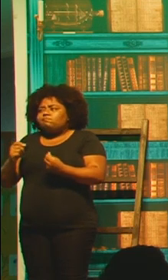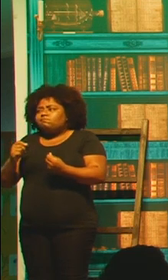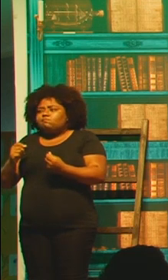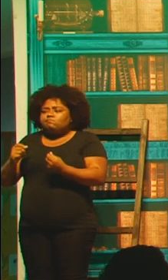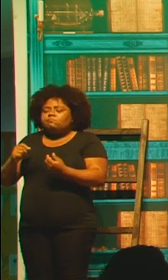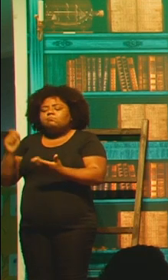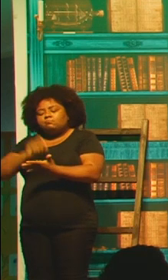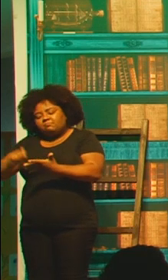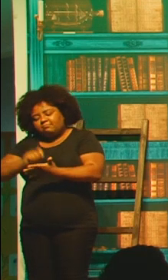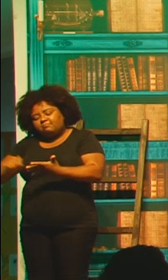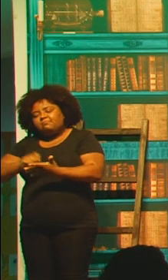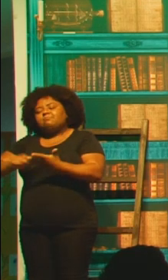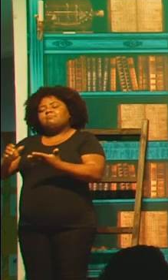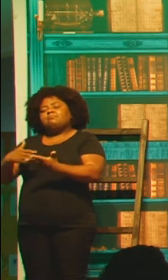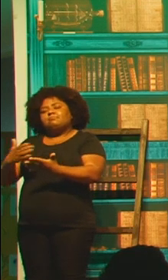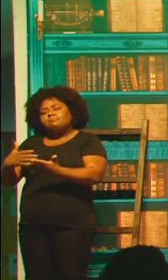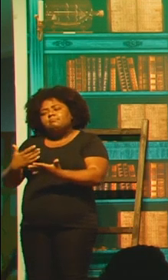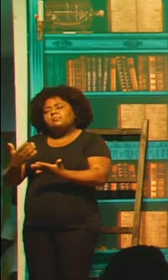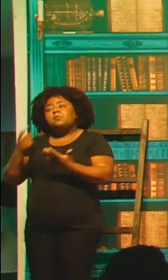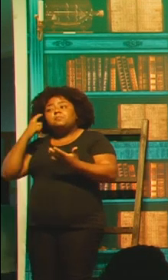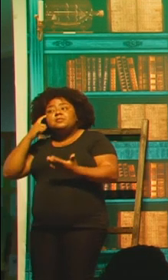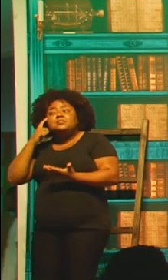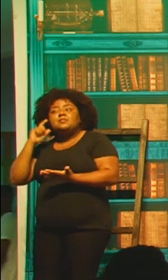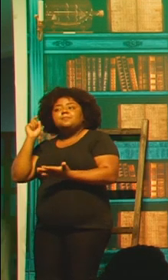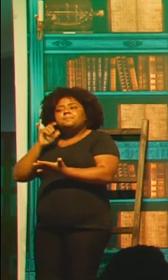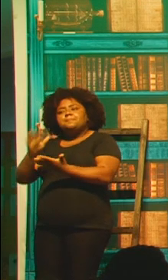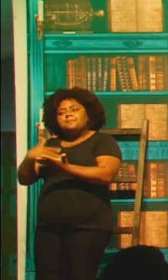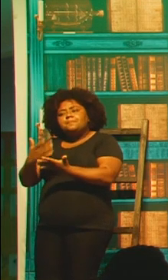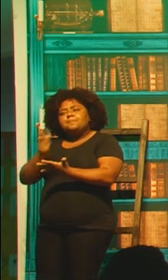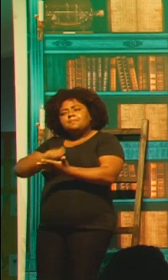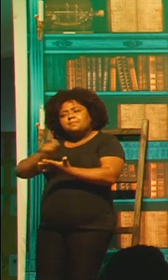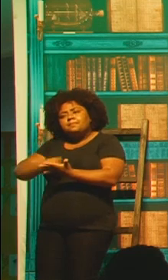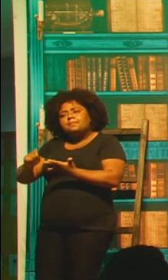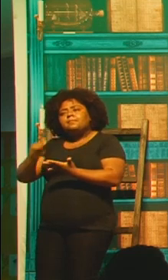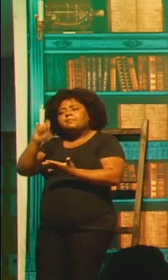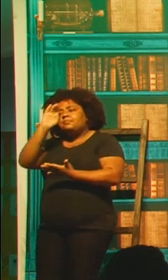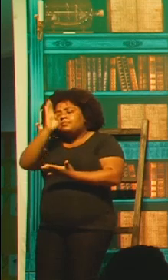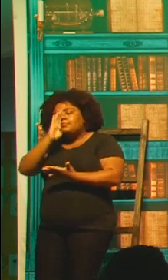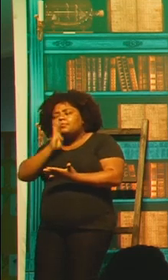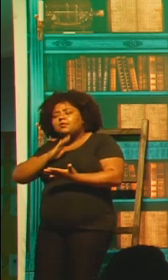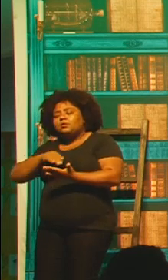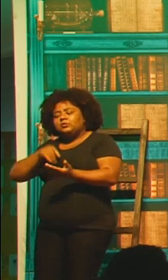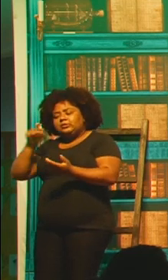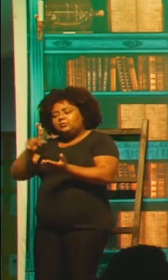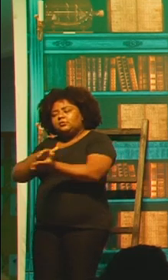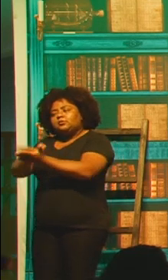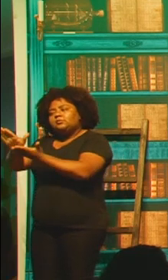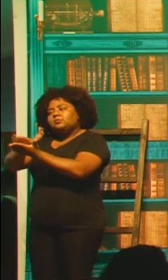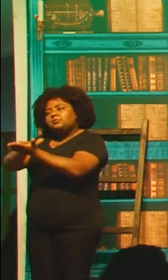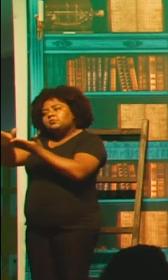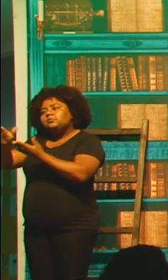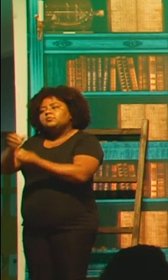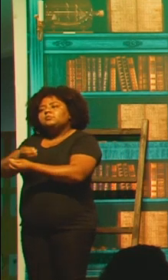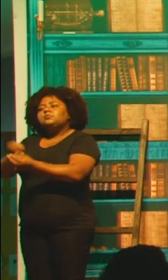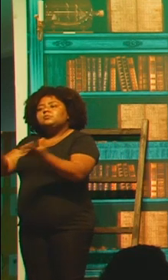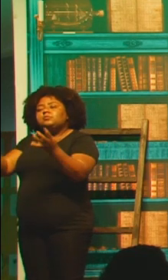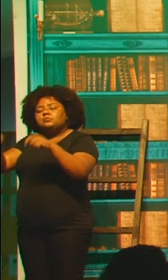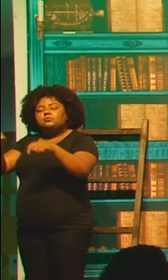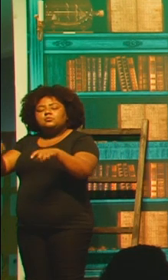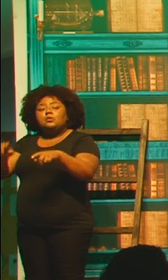pelos brasileiros, né? Que eu ia publicar para um editor aqui. Por coincidência, quando eu terminei a escrita do